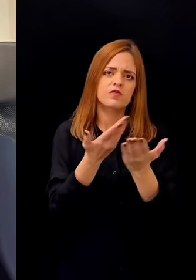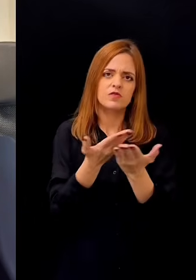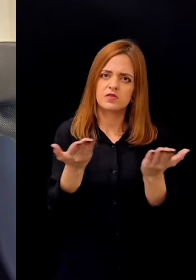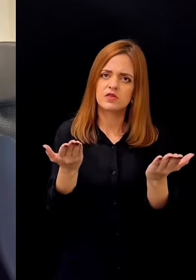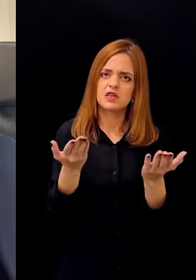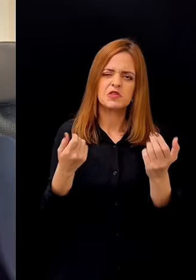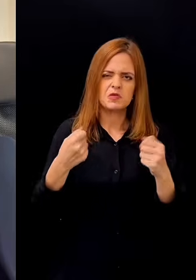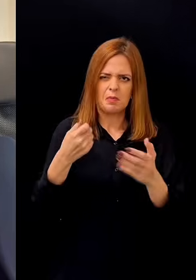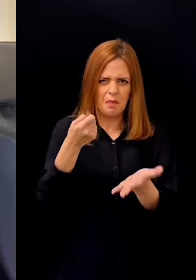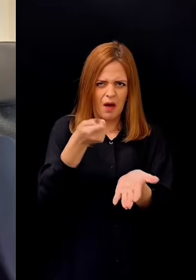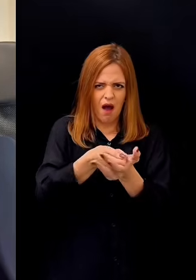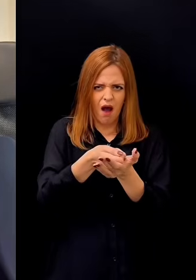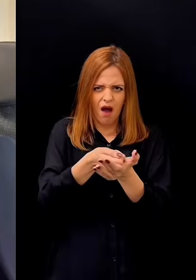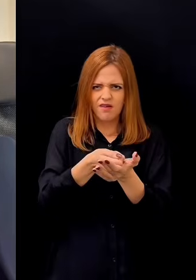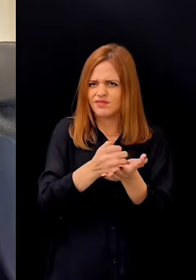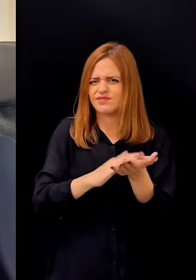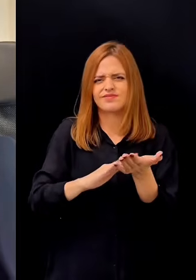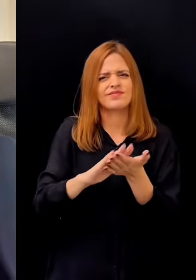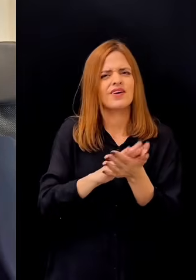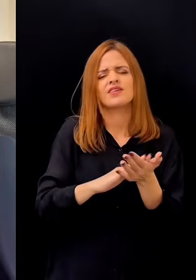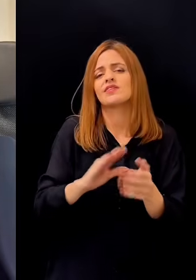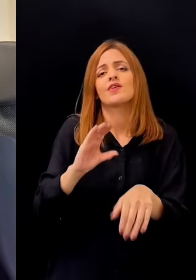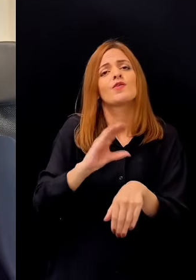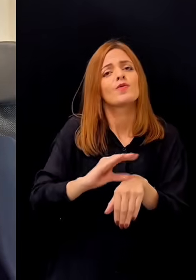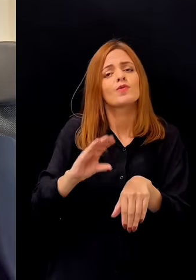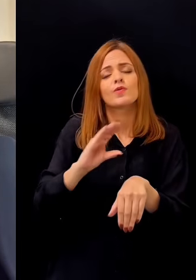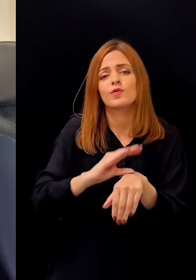não tem que pagar nada, é um curso